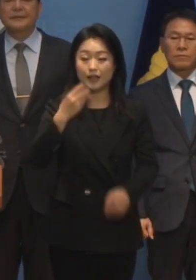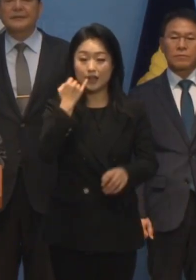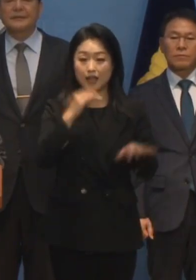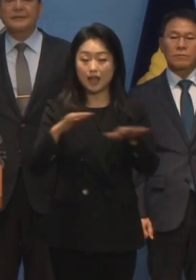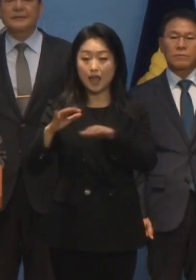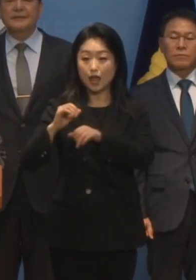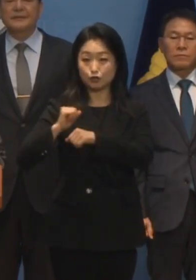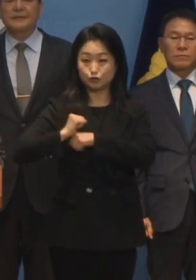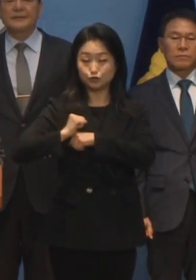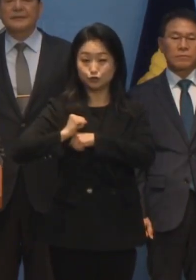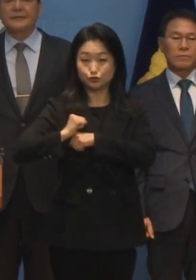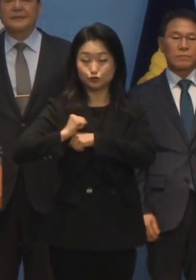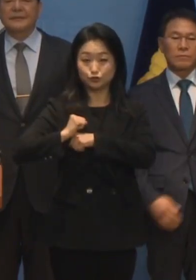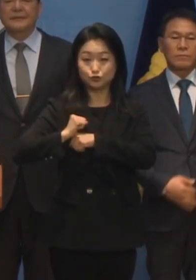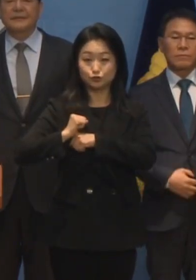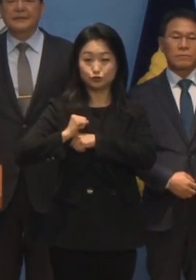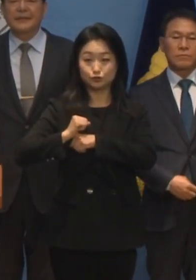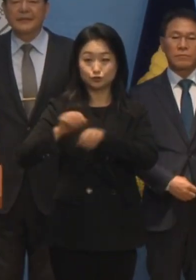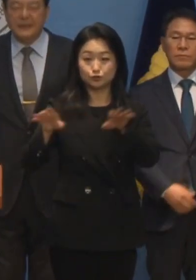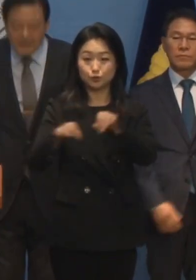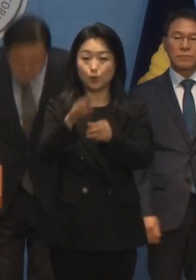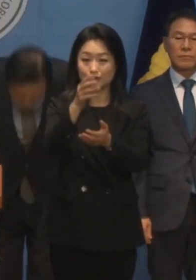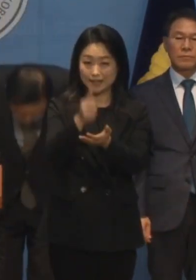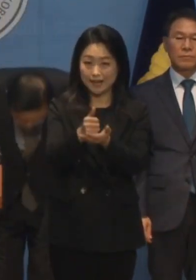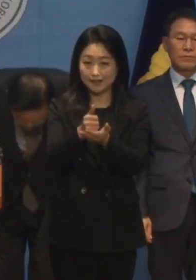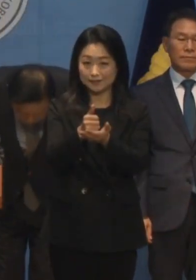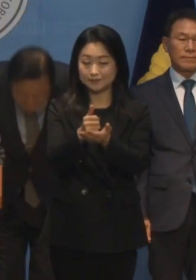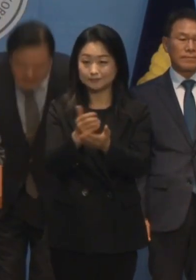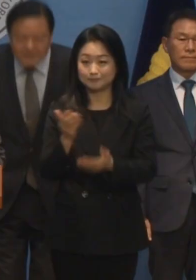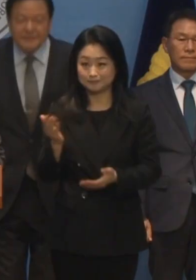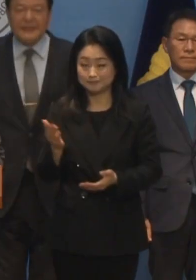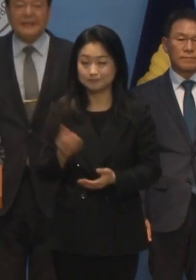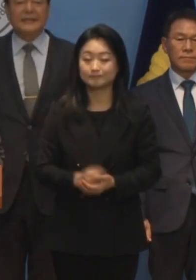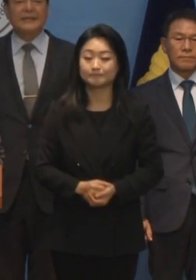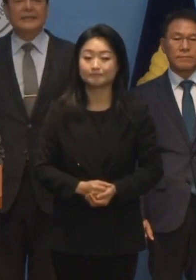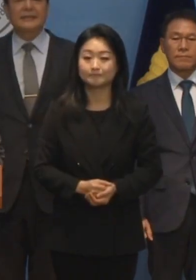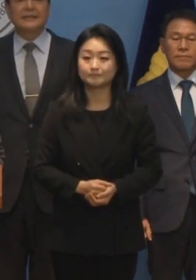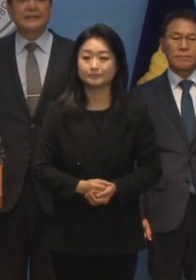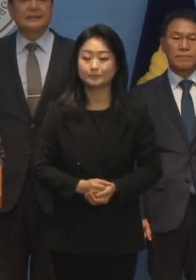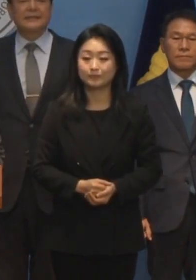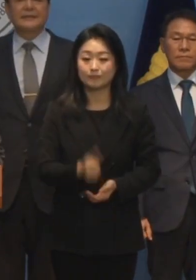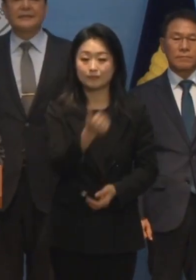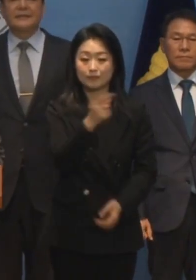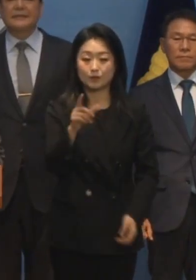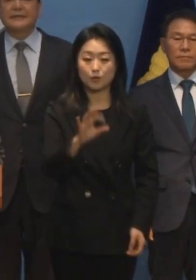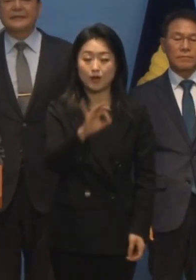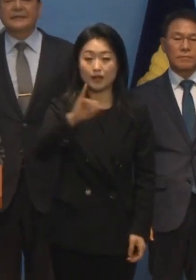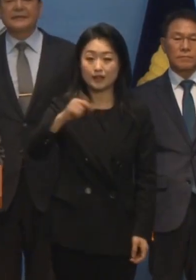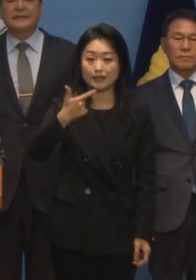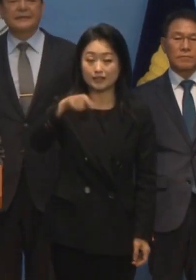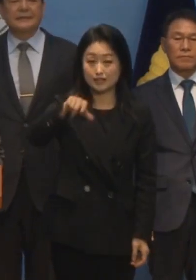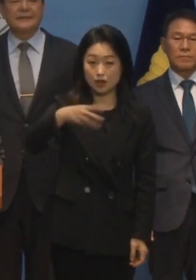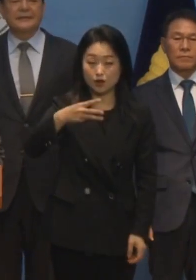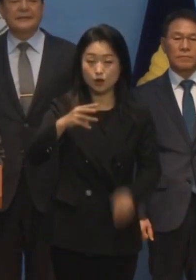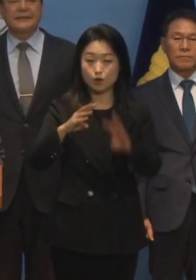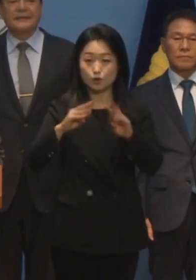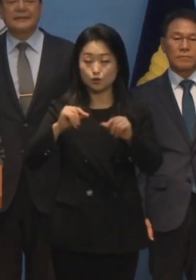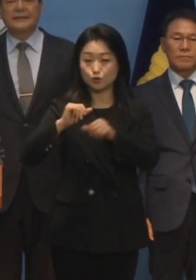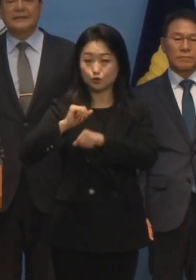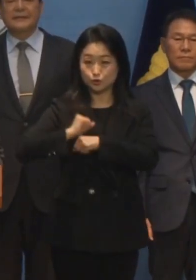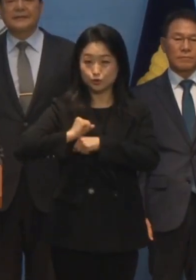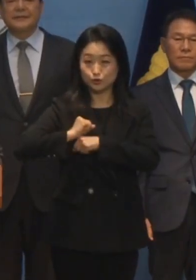해군대장 전 해군총장님 와주셨습니다. 안녕하십니까. 반갑습니다. 황인건 예비역 육군대장